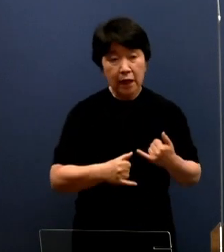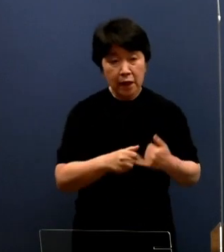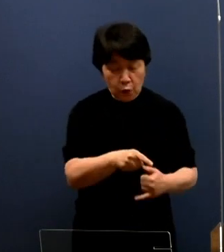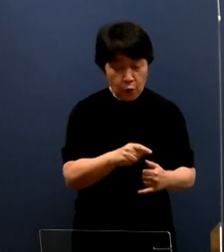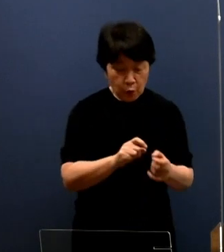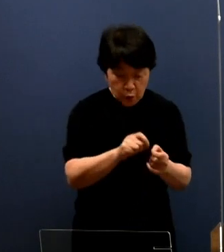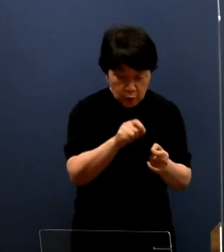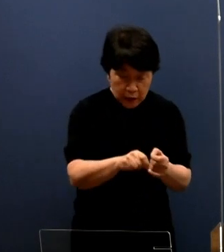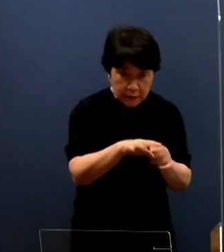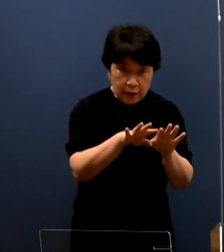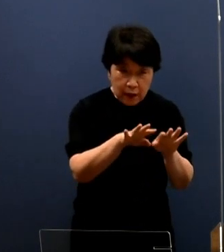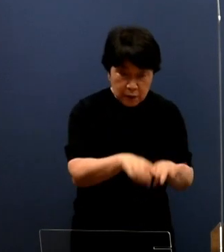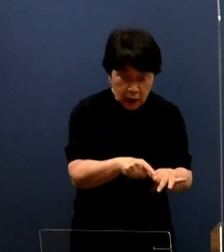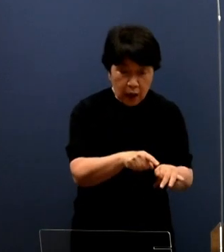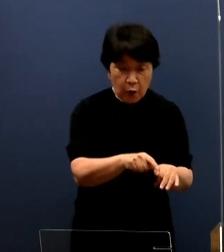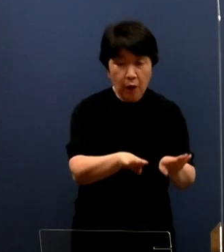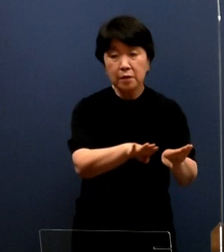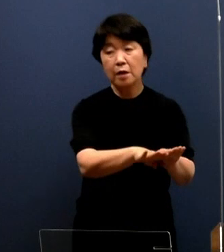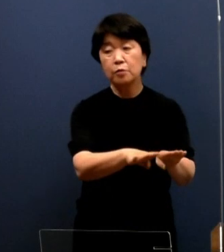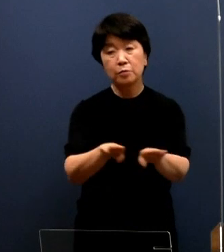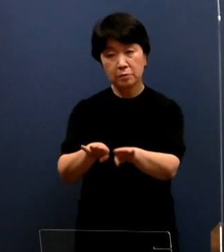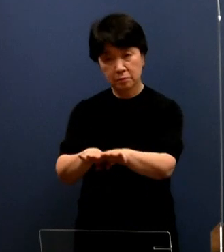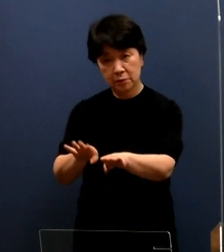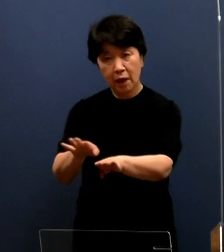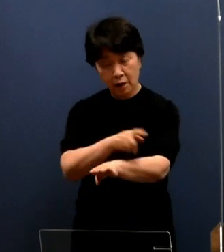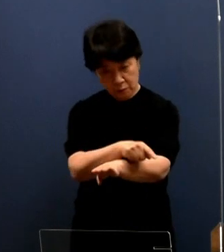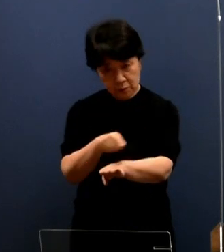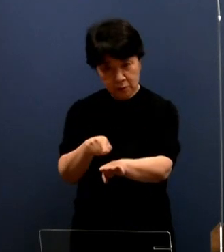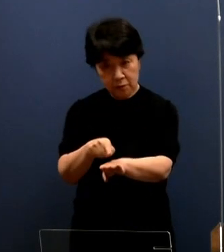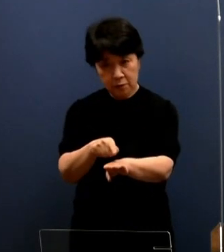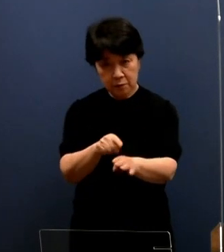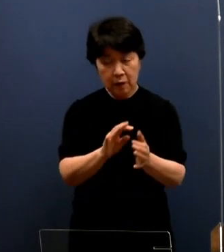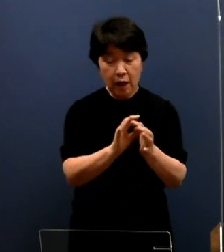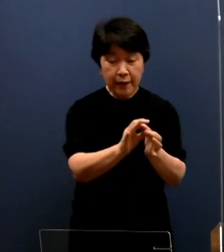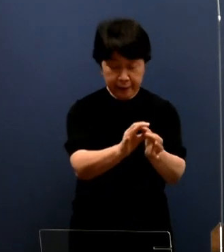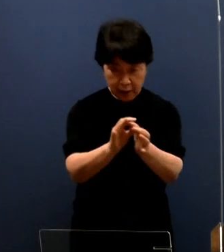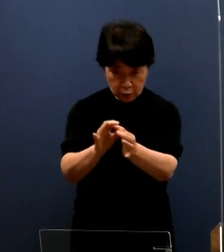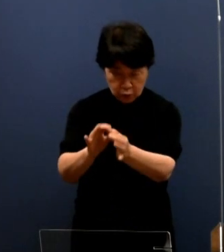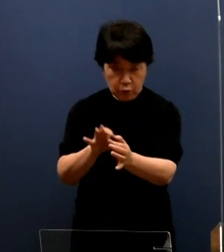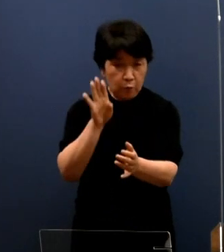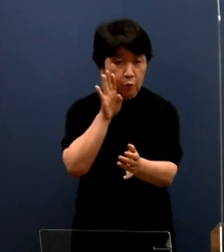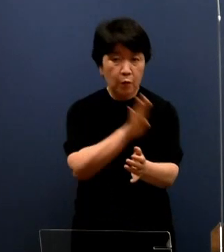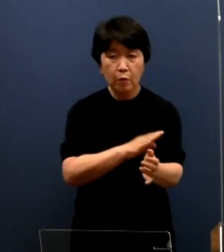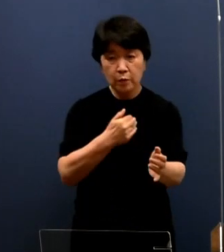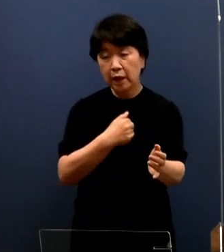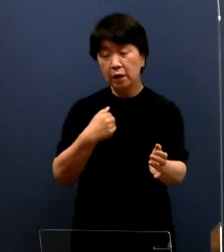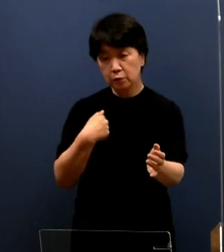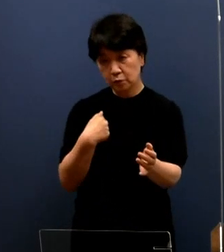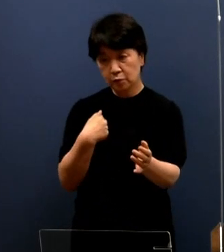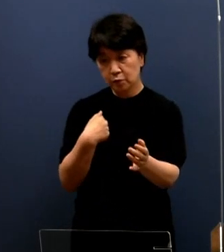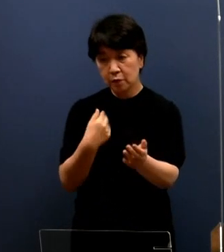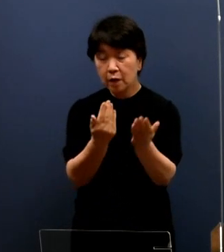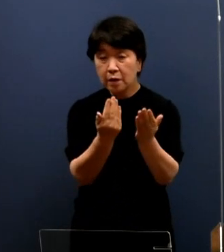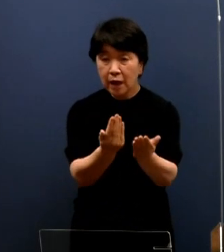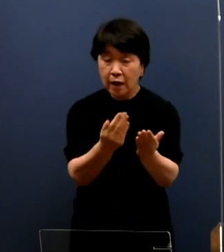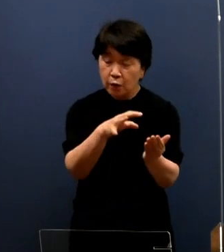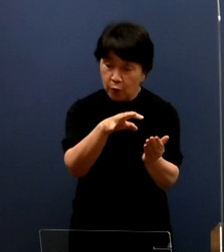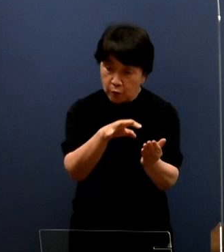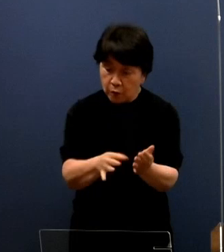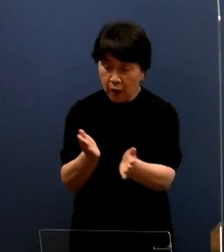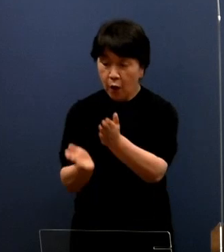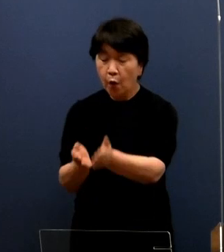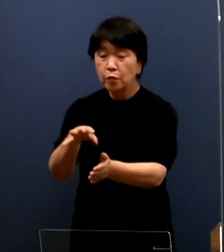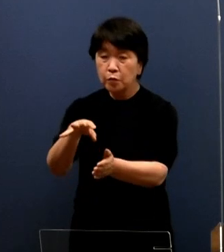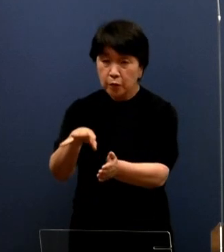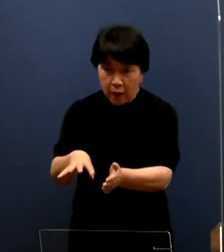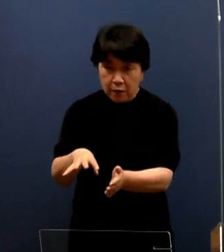したら休みますから、で連絡入れるでしょ。だから学校とか保育園というのは、その自分の園でどれだけ感染したか